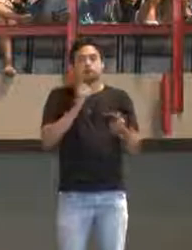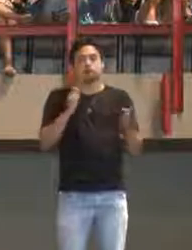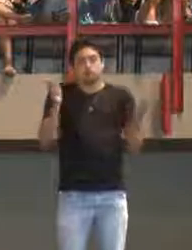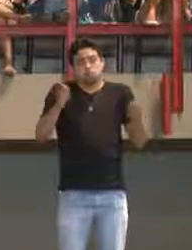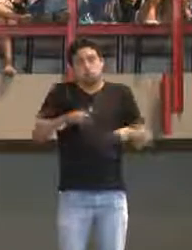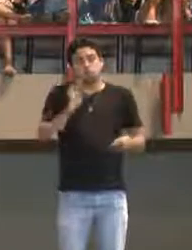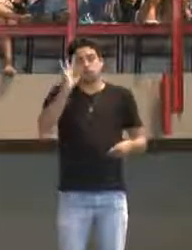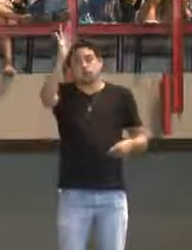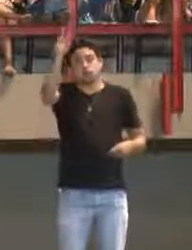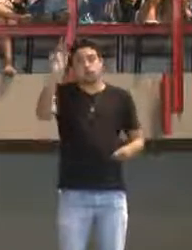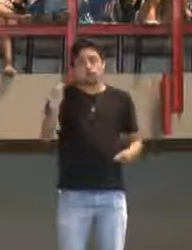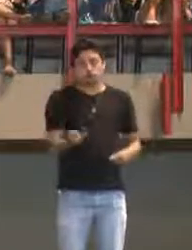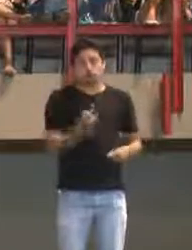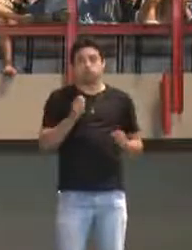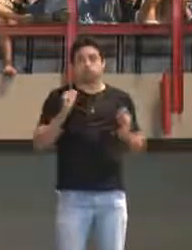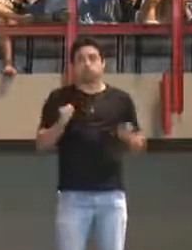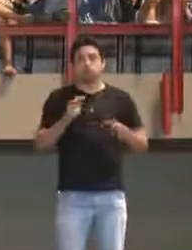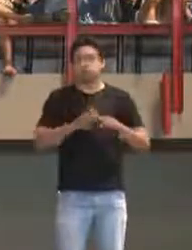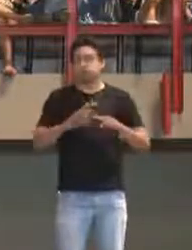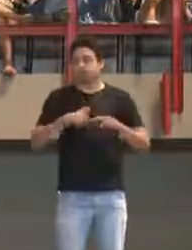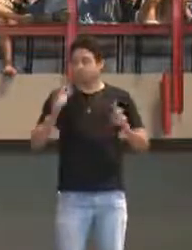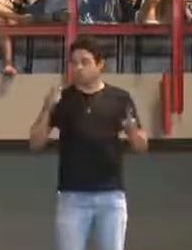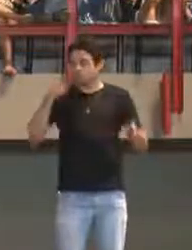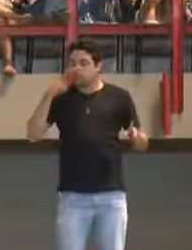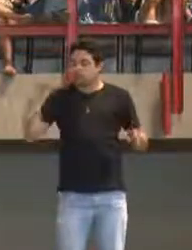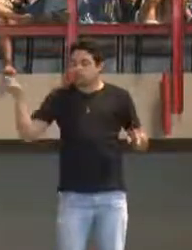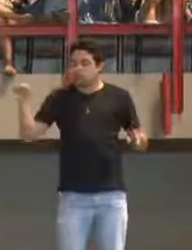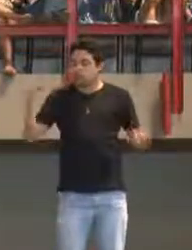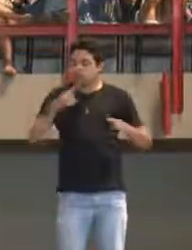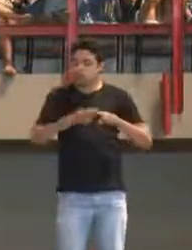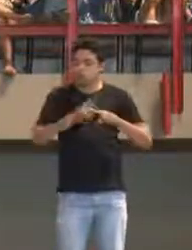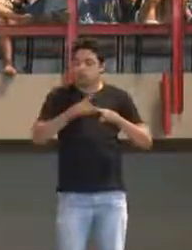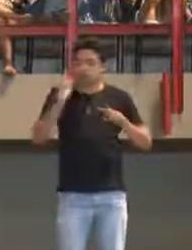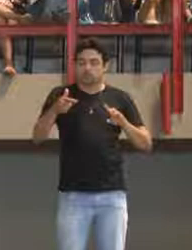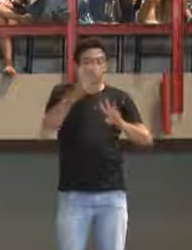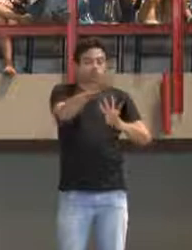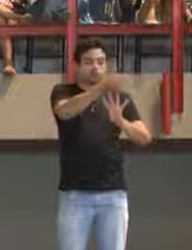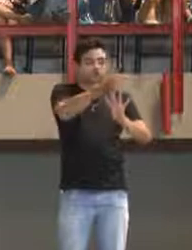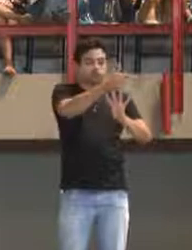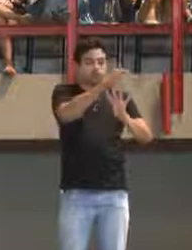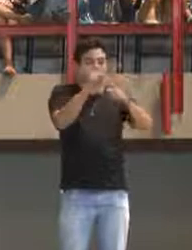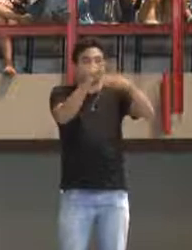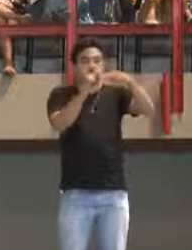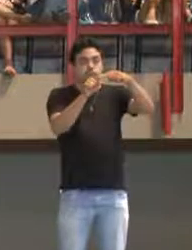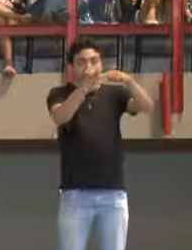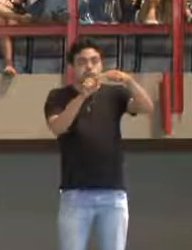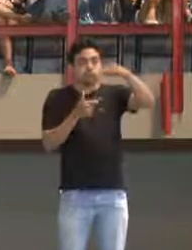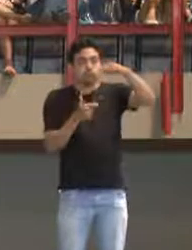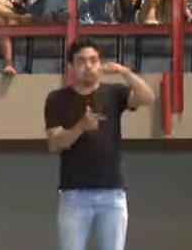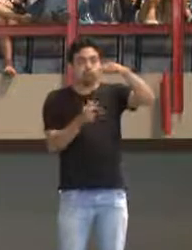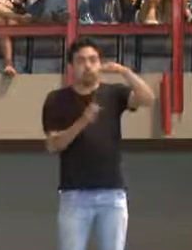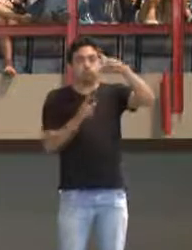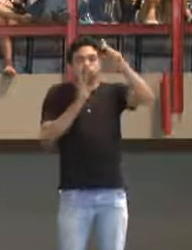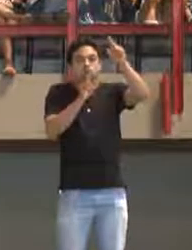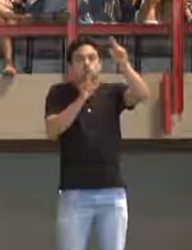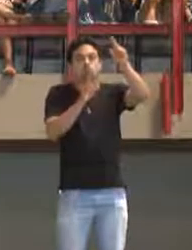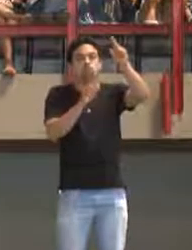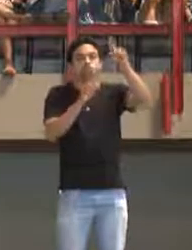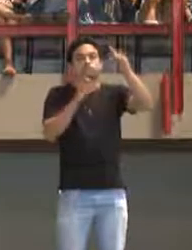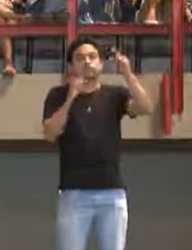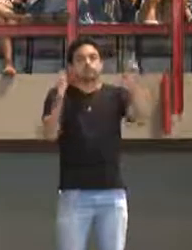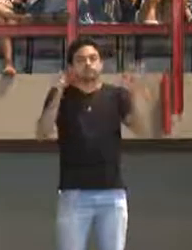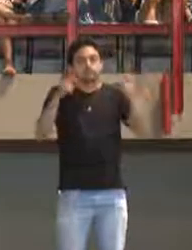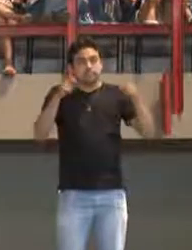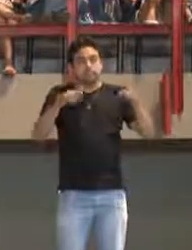Pode haver coincidência, né? A gente acabou de ver nessa questão aqui que há uma coincidência, né? A mediana é 2, é ou não é?